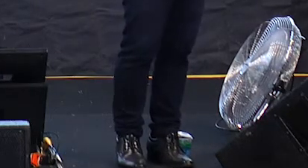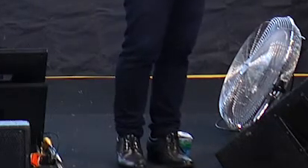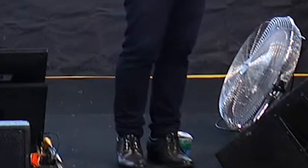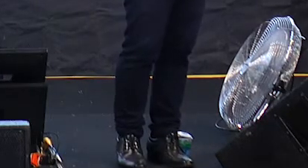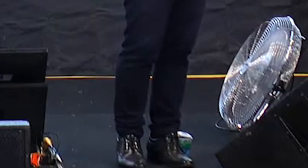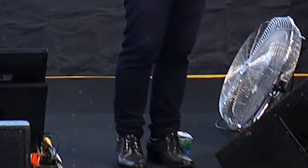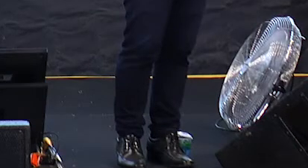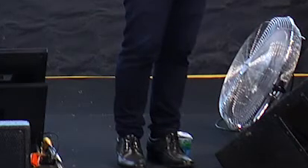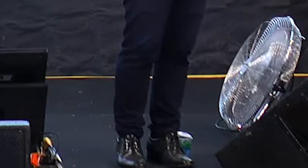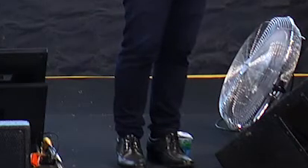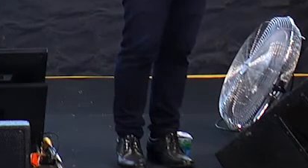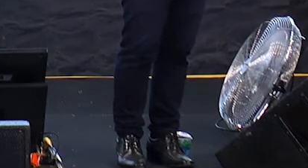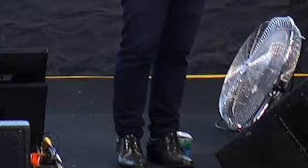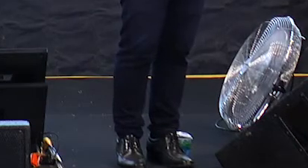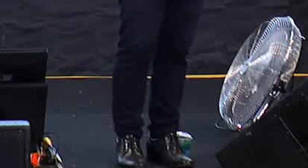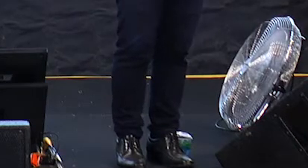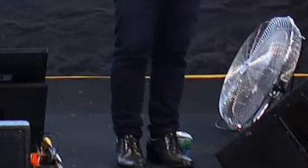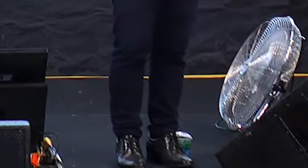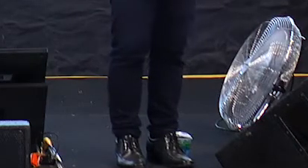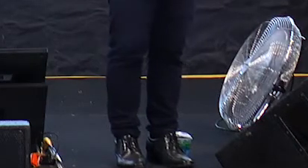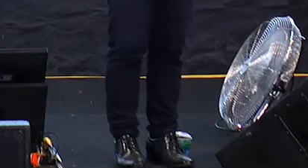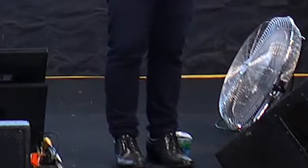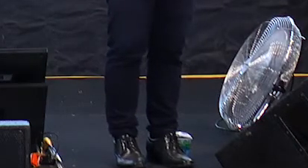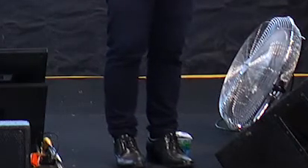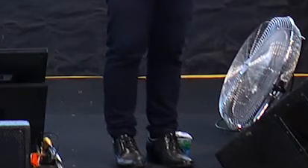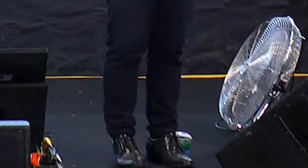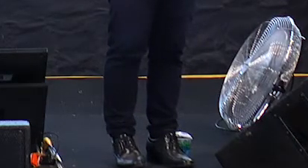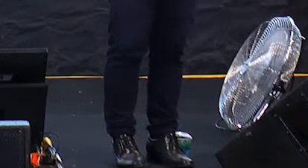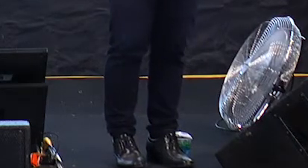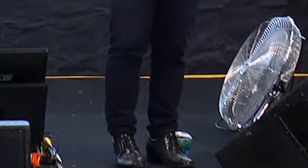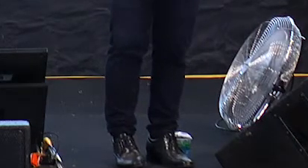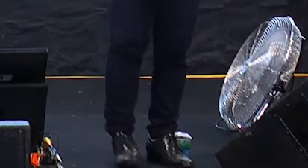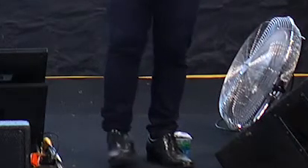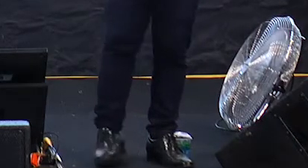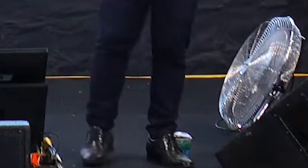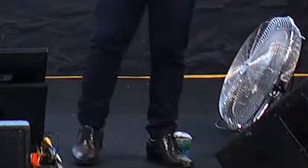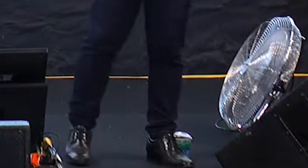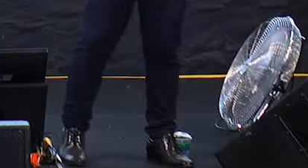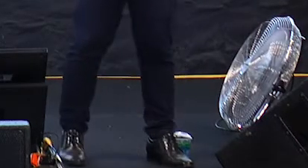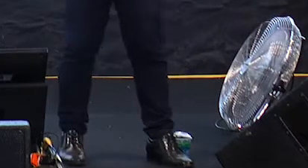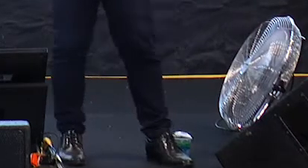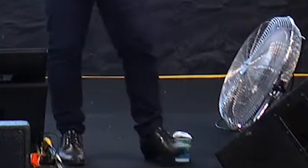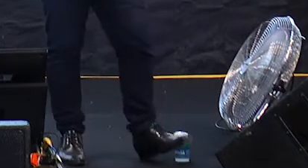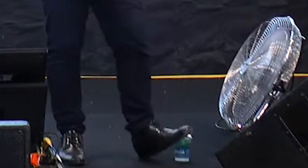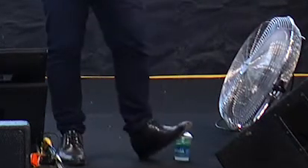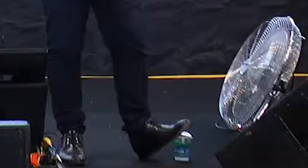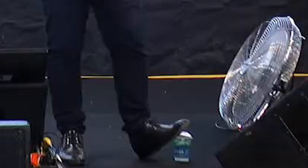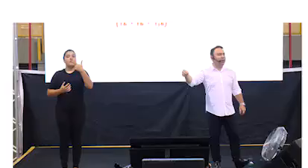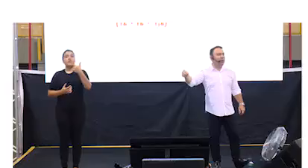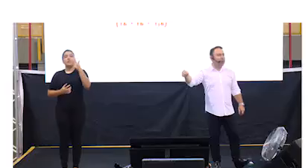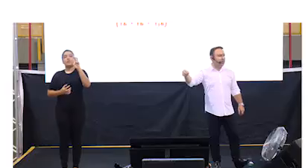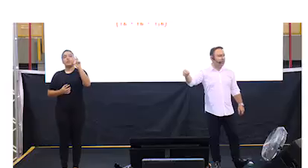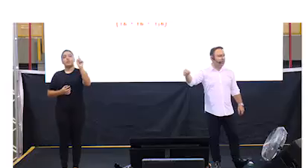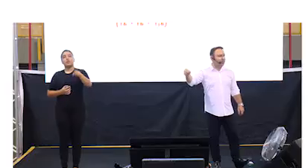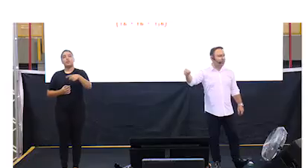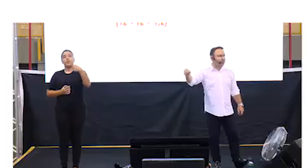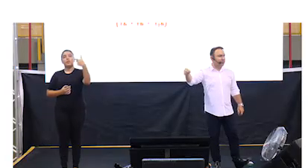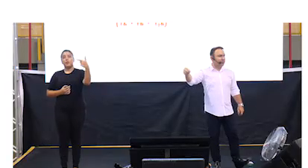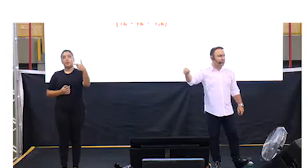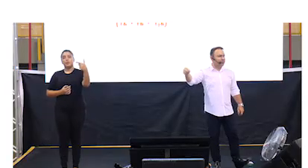mais 1%. É um joguinho de encaixe. É uma continha por blocos, que vai dar